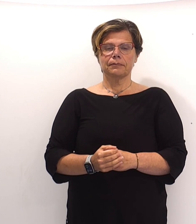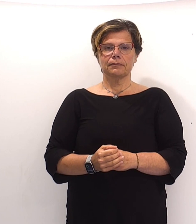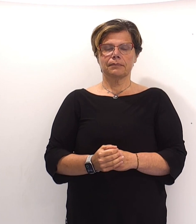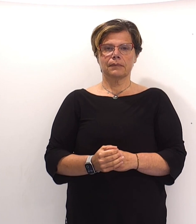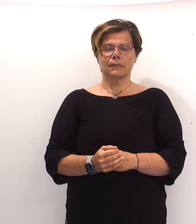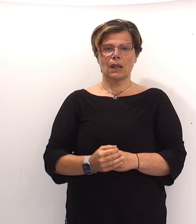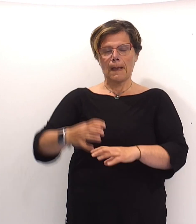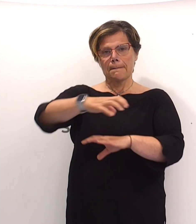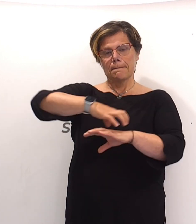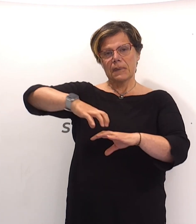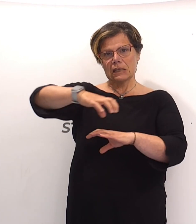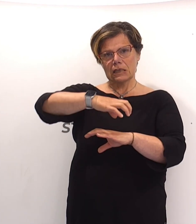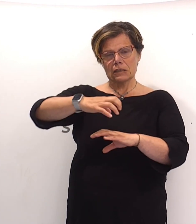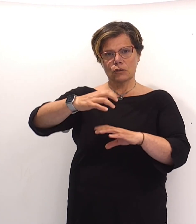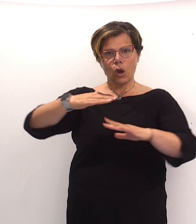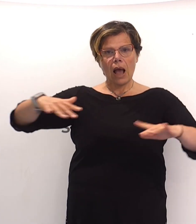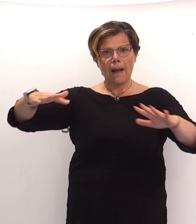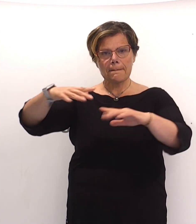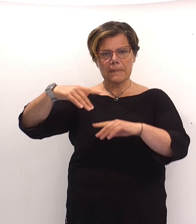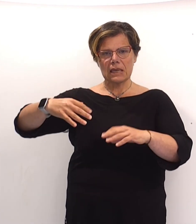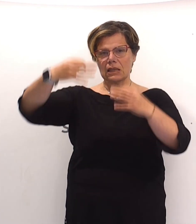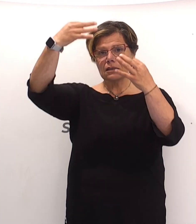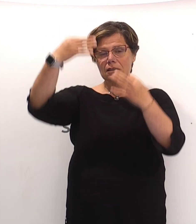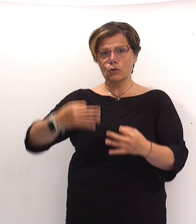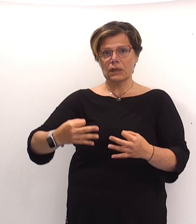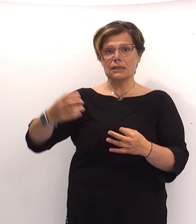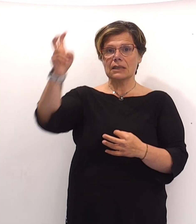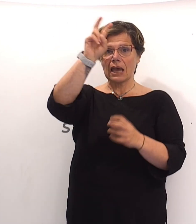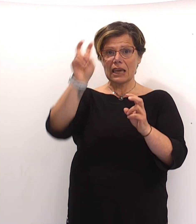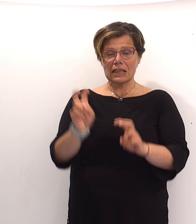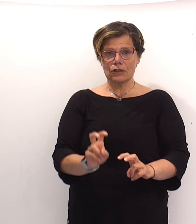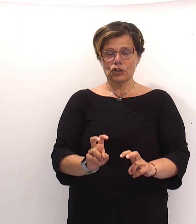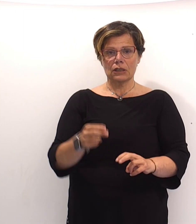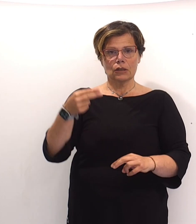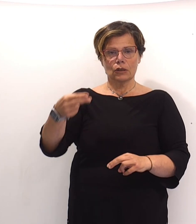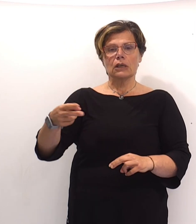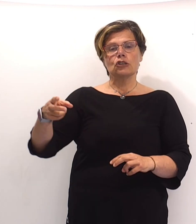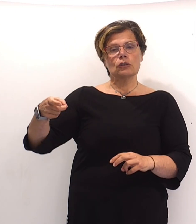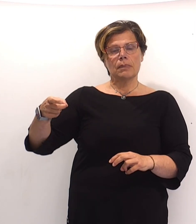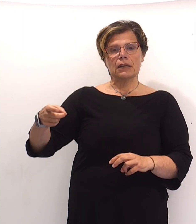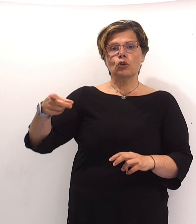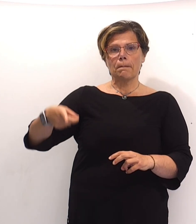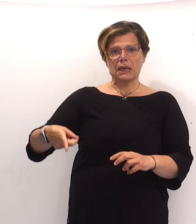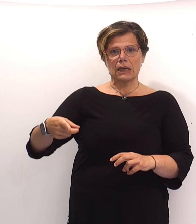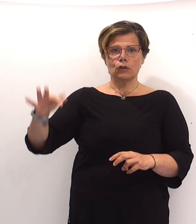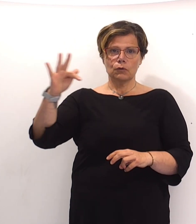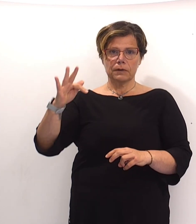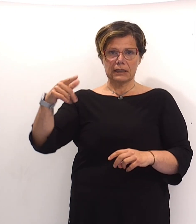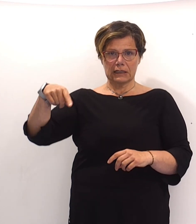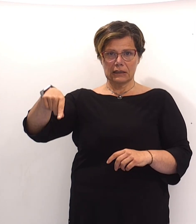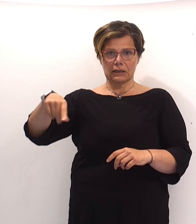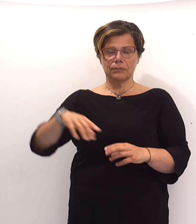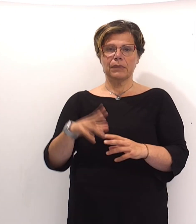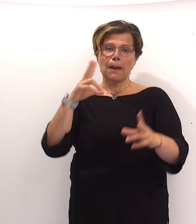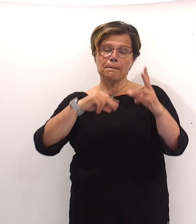Il ministro dell'Ambiente e della Sicurezza Energetica, Gilberto Pichetto Fratin,